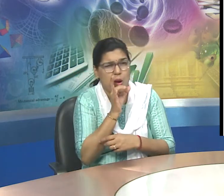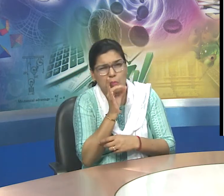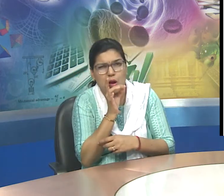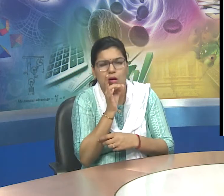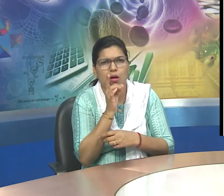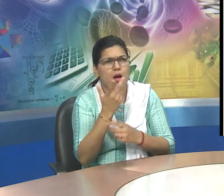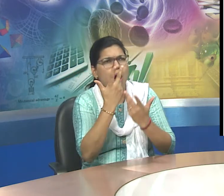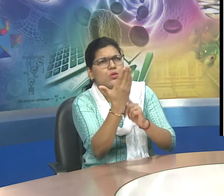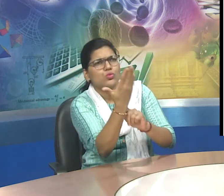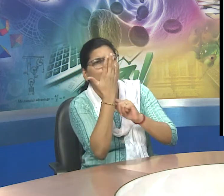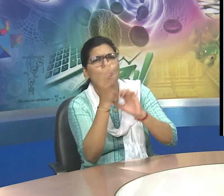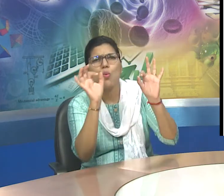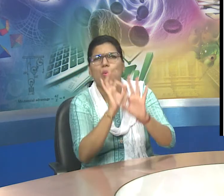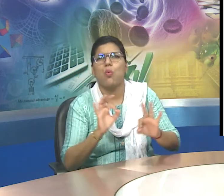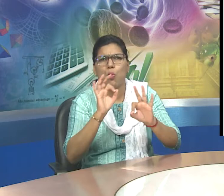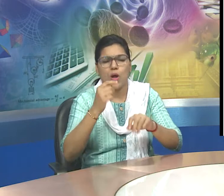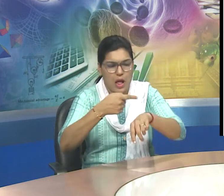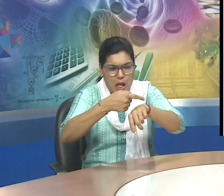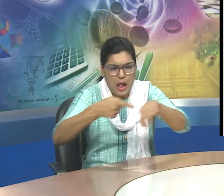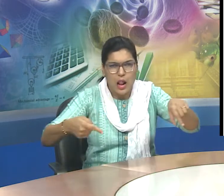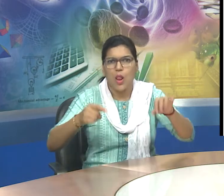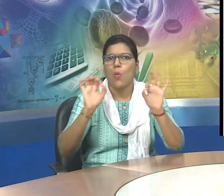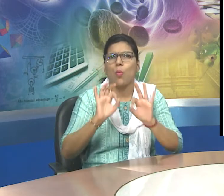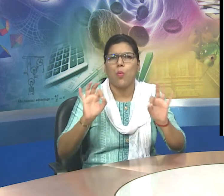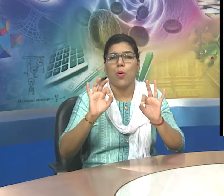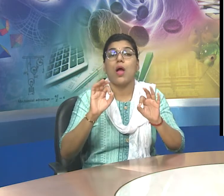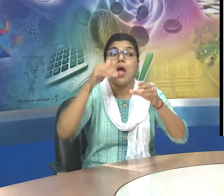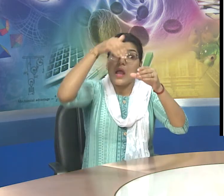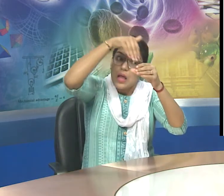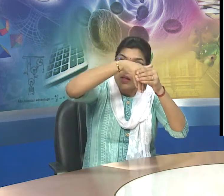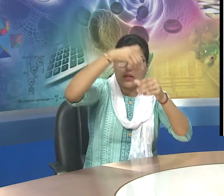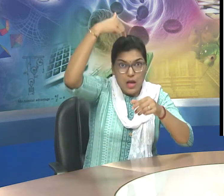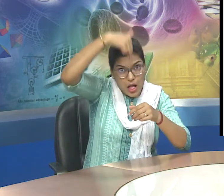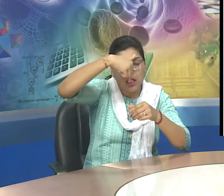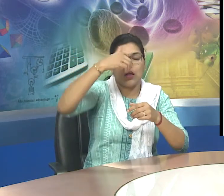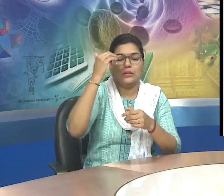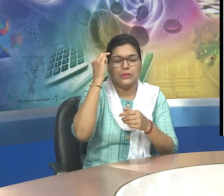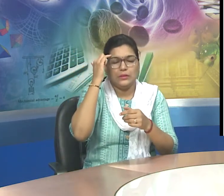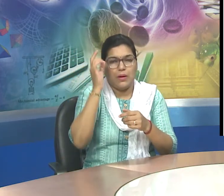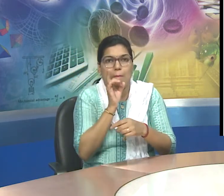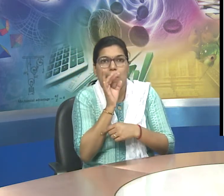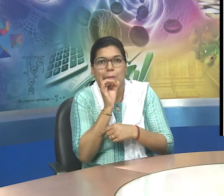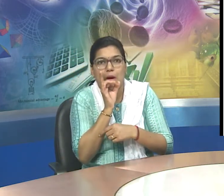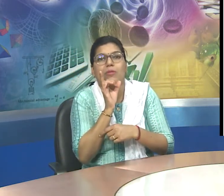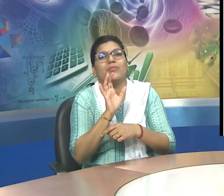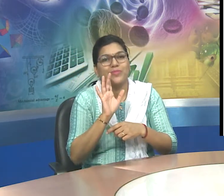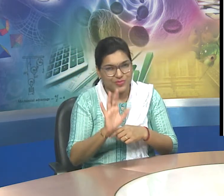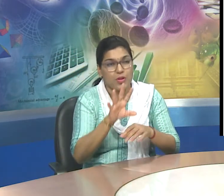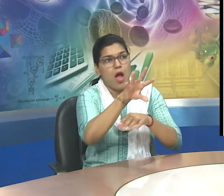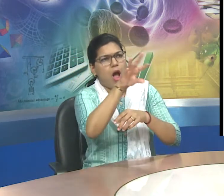सर दर्द हो रहा है, तो मुझे कुछ नज़र नहीं आ रहा या किसी को नज़र नहीं आ रहा कि सर के अंदर क्या है जिसकी वजह से दर्द हो रहा है।